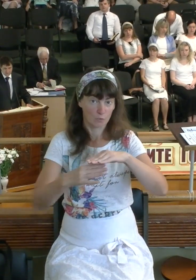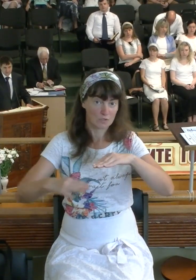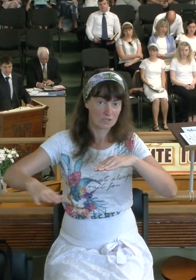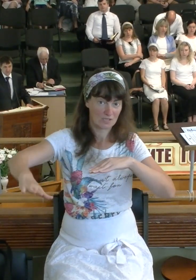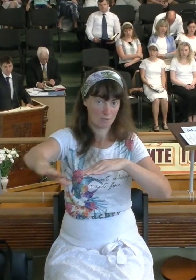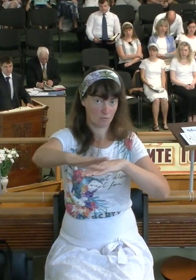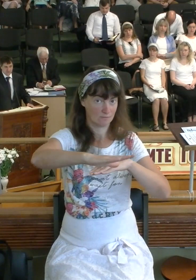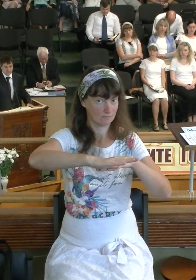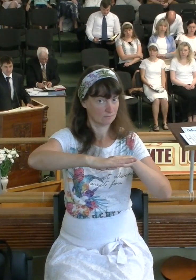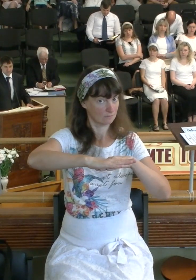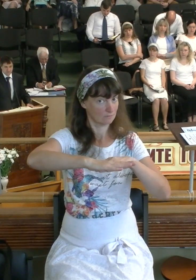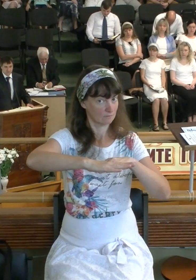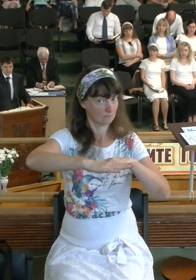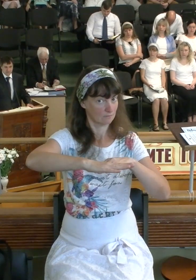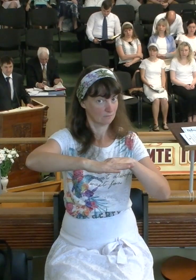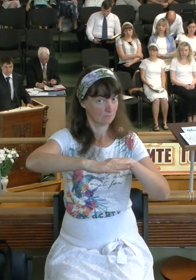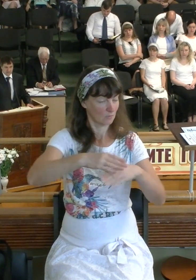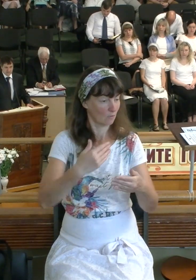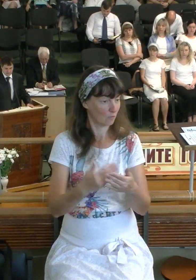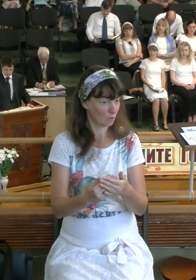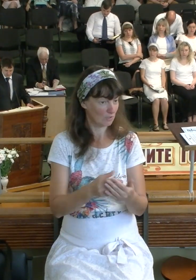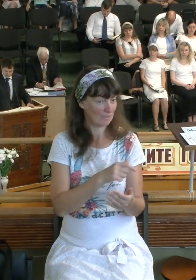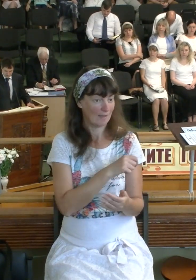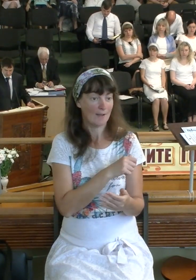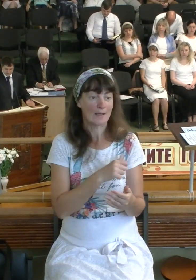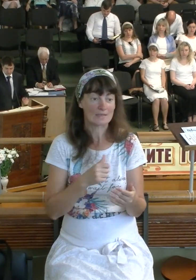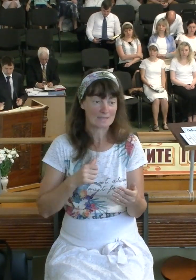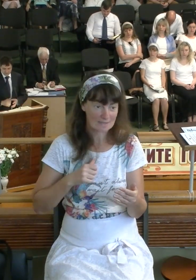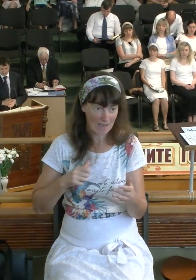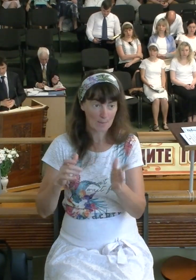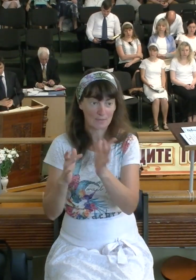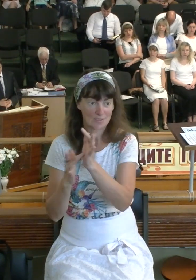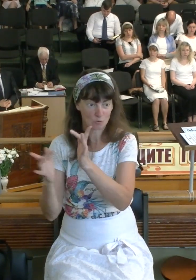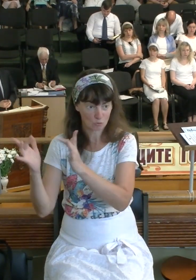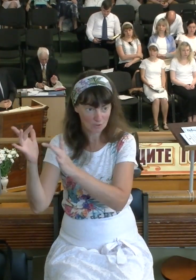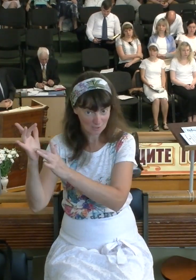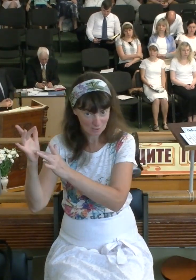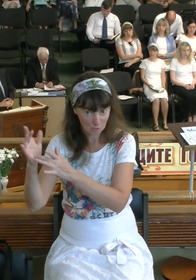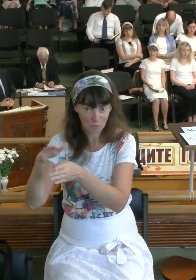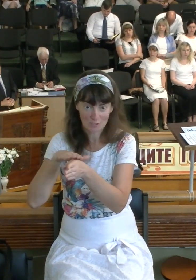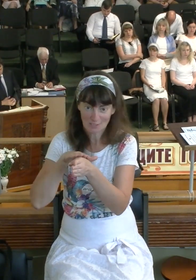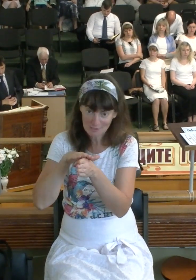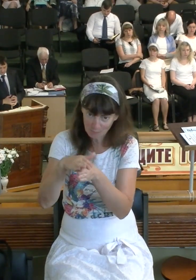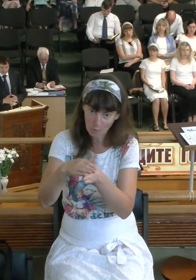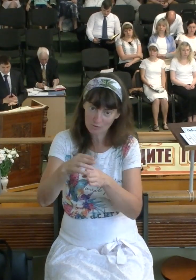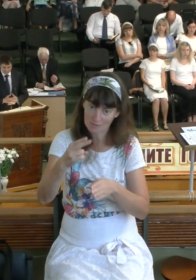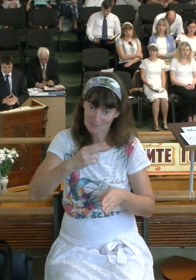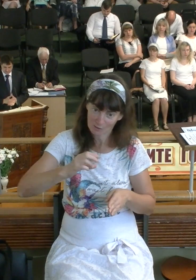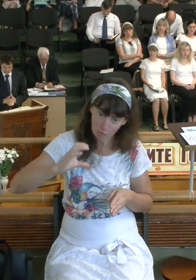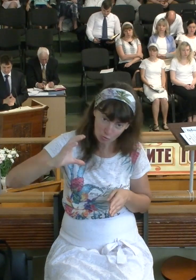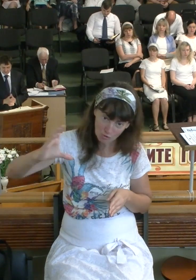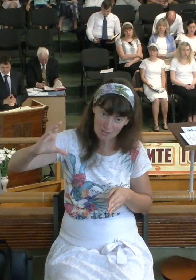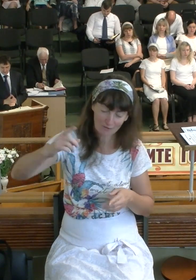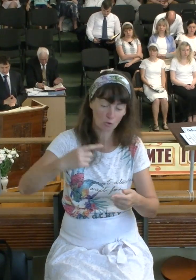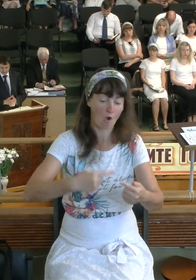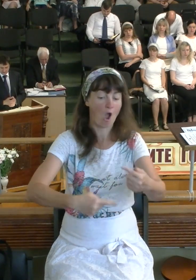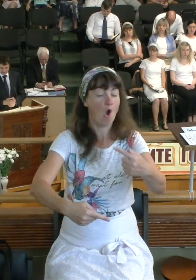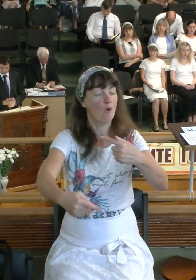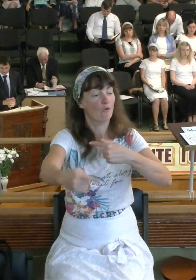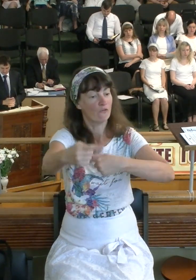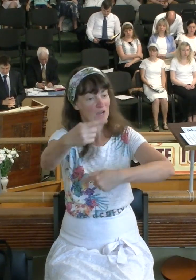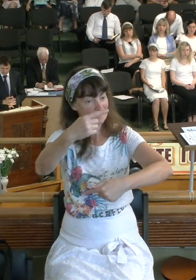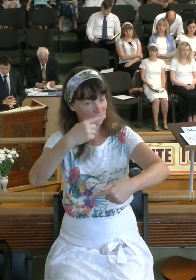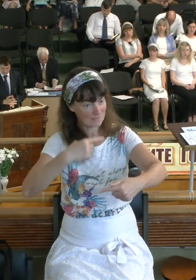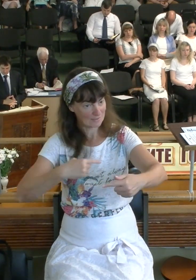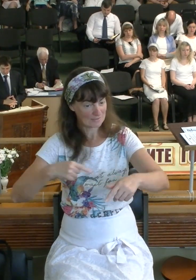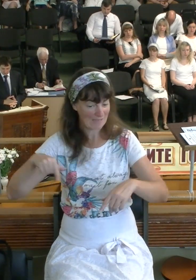но здесь речь идет уже о самом Иисусе Христе. Иисус, исполнившись Духа Святого, возвратился от